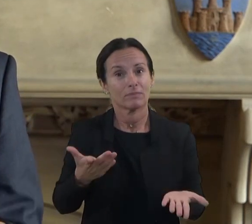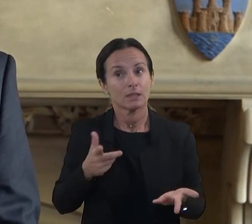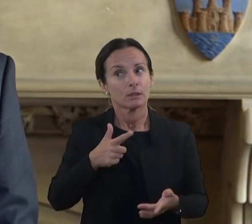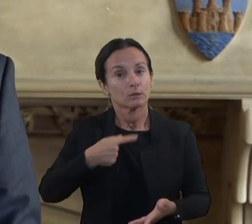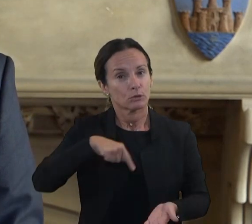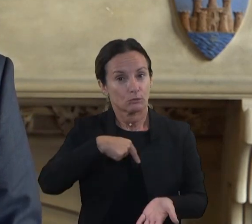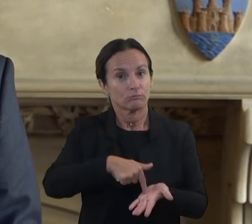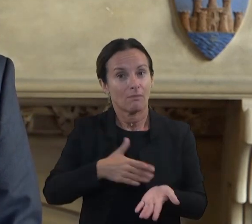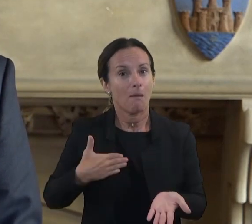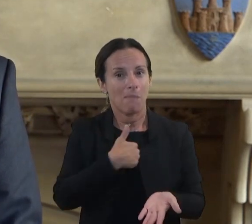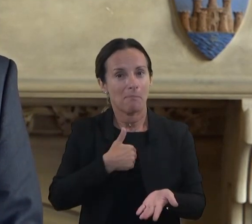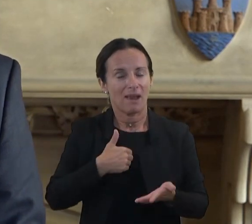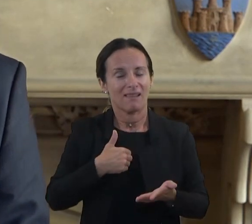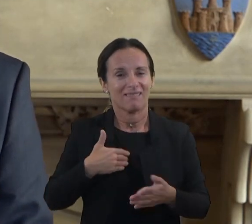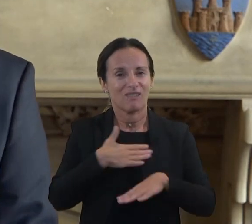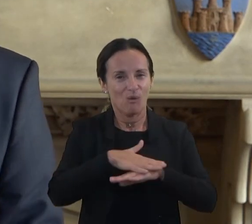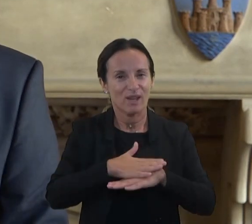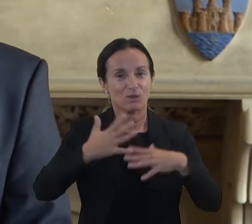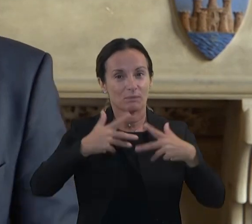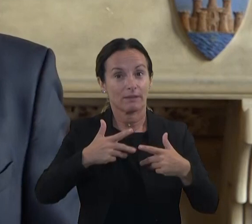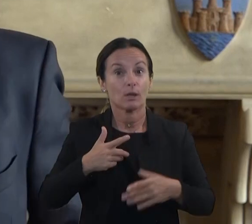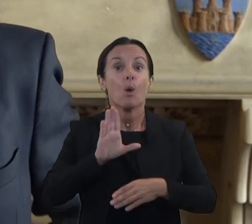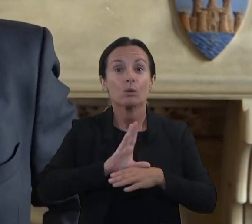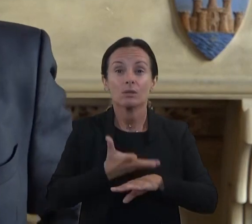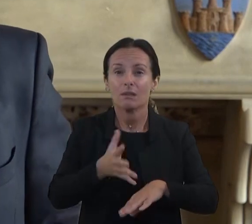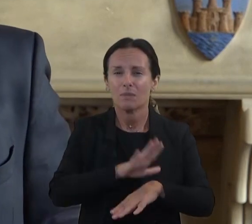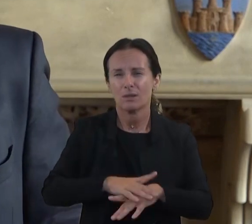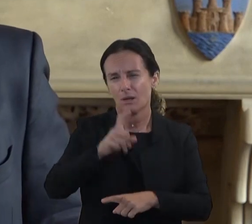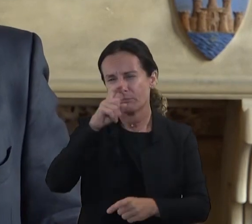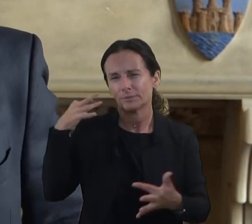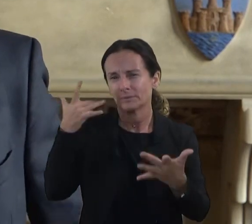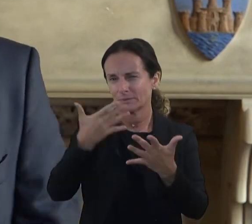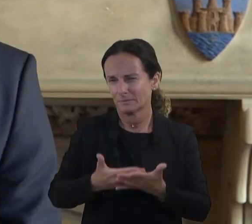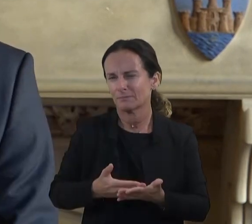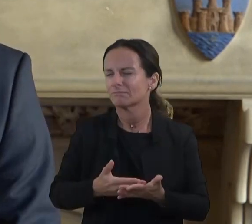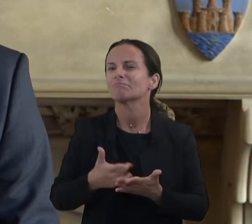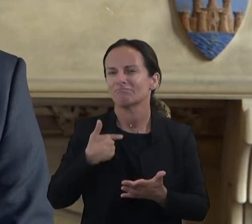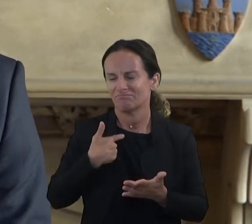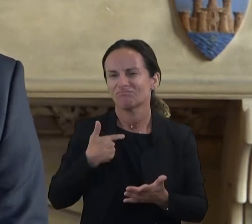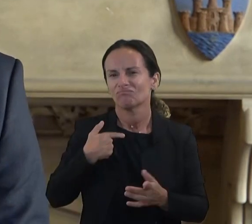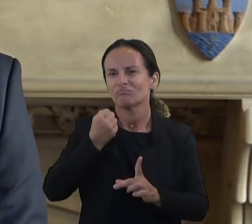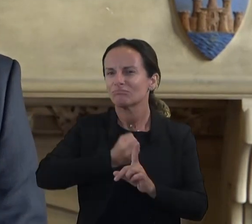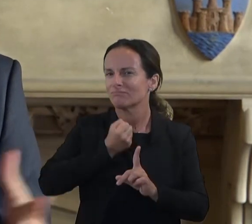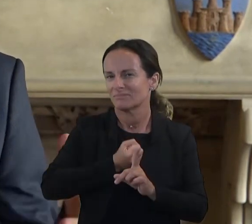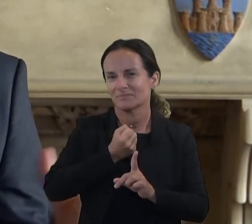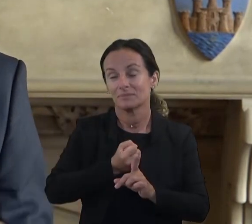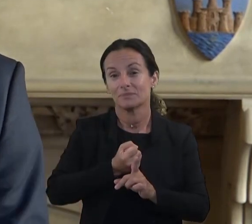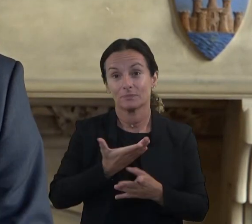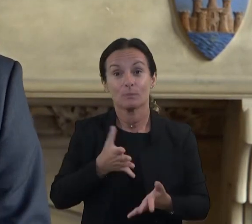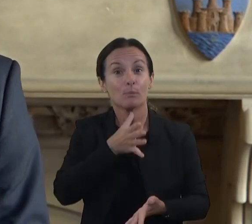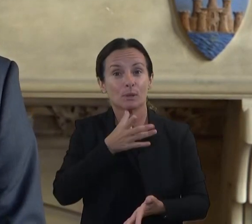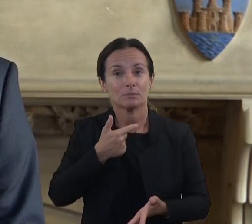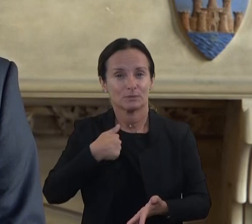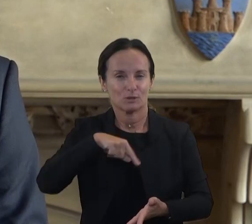el papel que juegan las administraciones, y en este caso el Consejo de Mallorca, desde hace muchísimo tiempo, ¿no? Ya que contamos